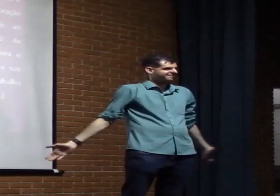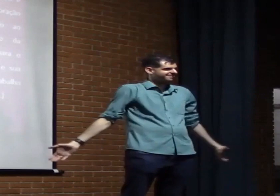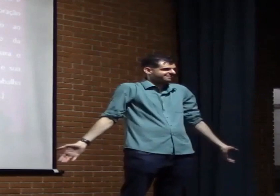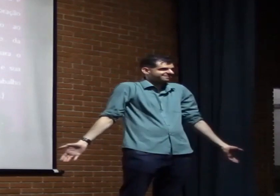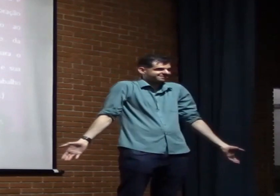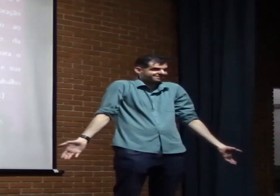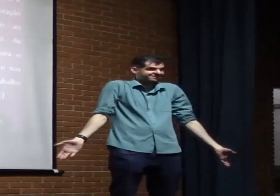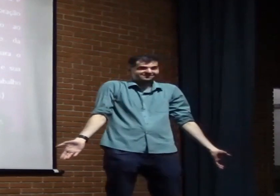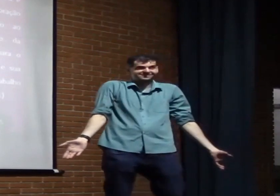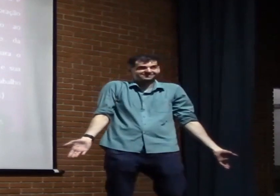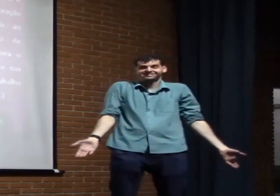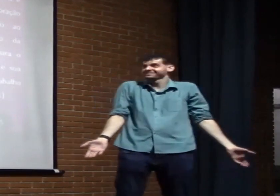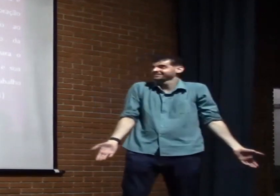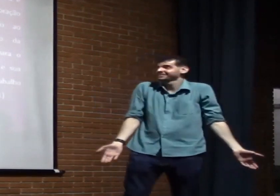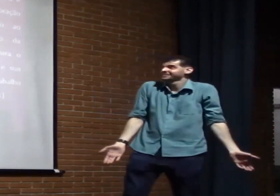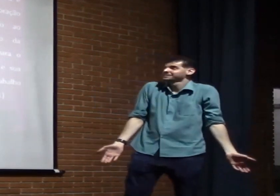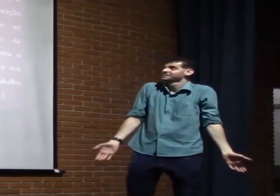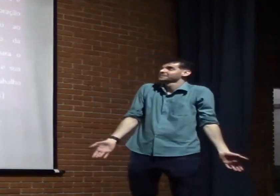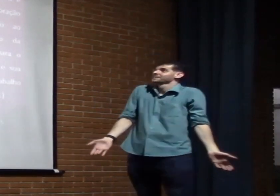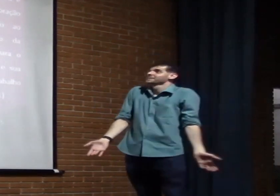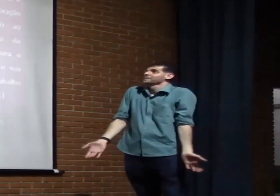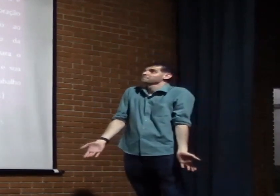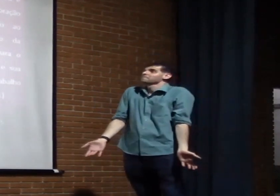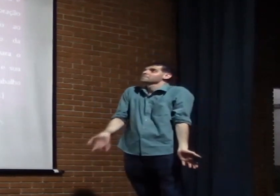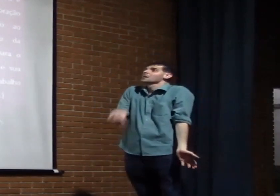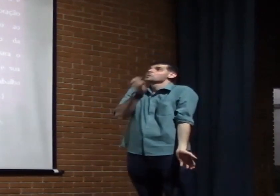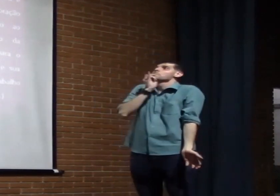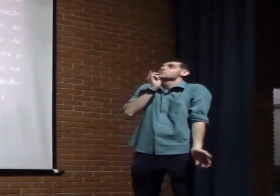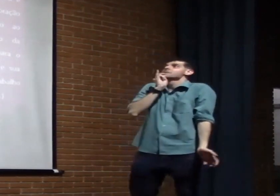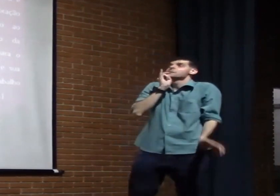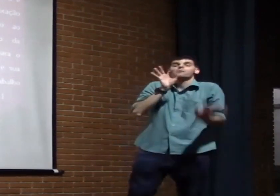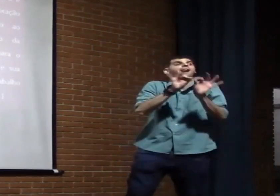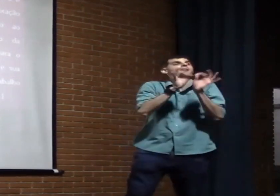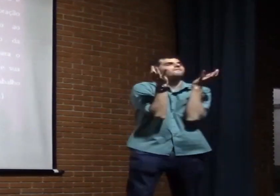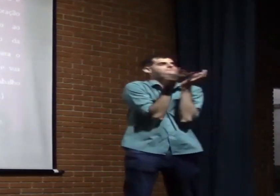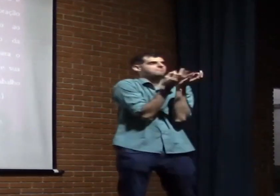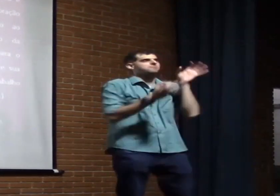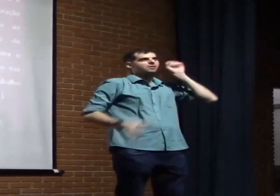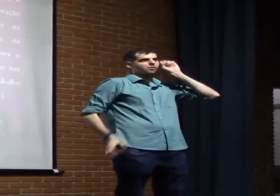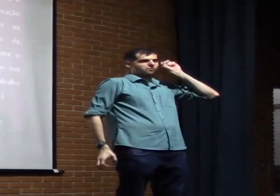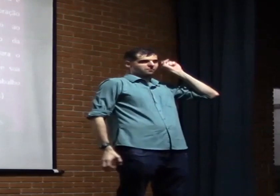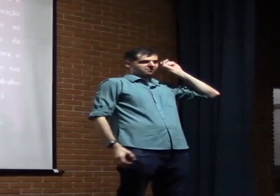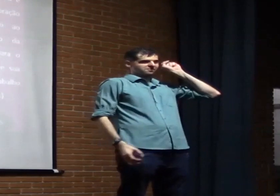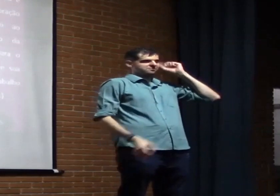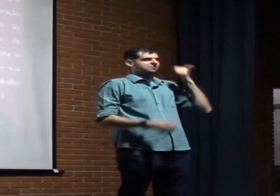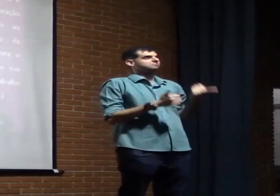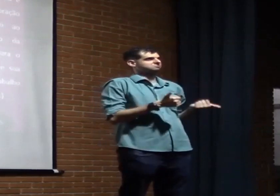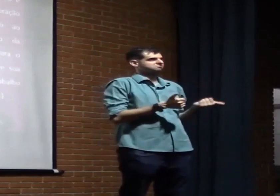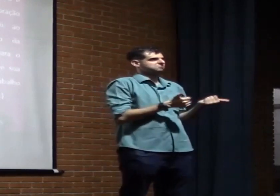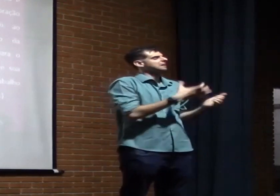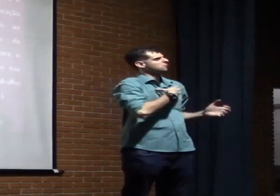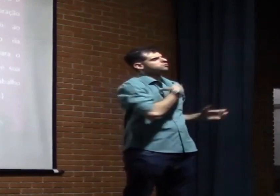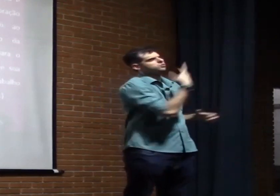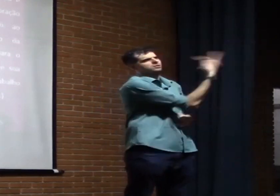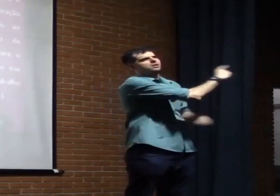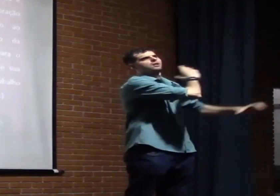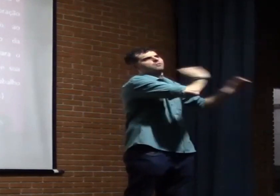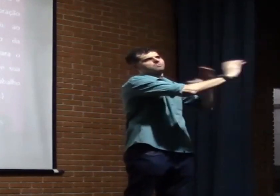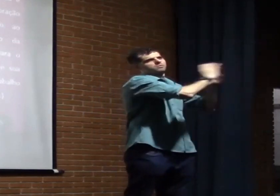língua daquele indivíduo, do seu filho, né? A língua de sinais, para aprender a se comunicar, né? E aí, por exemplo, tem a questão